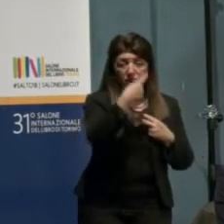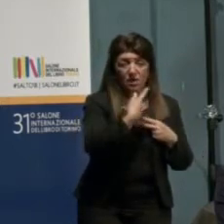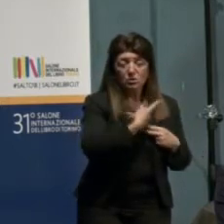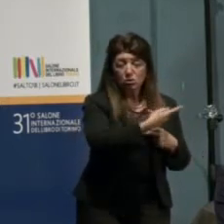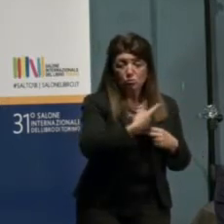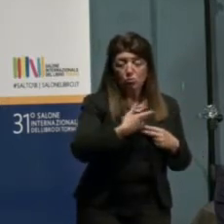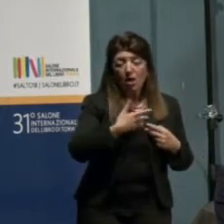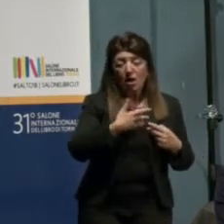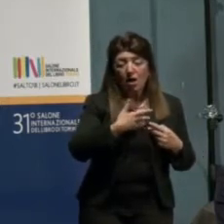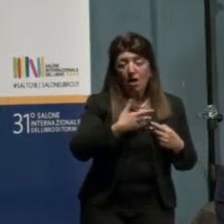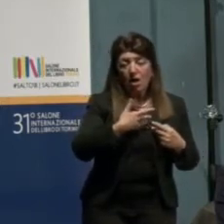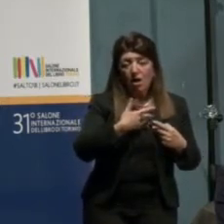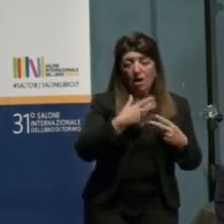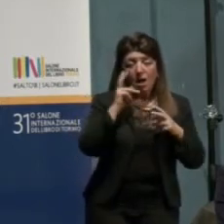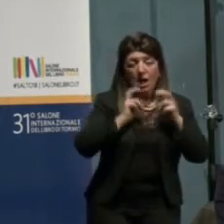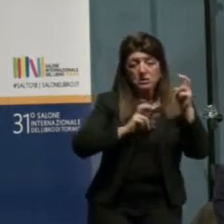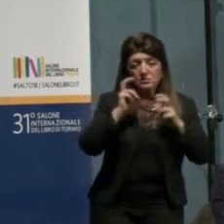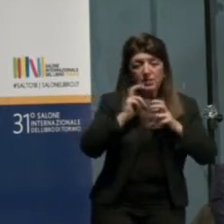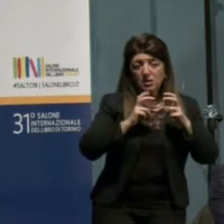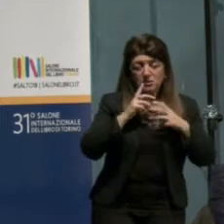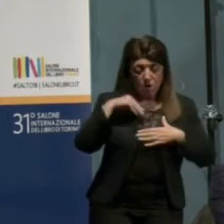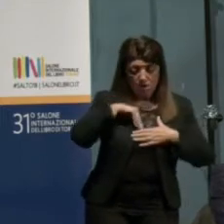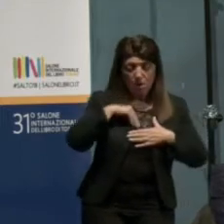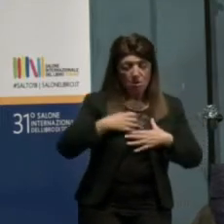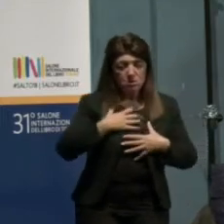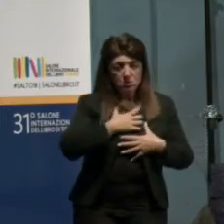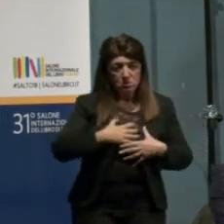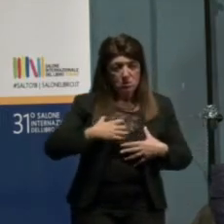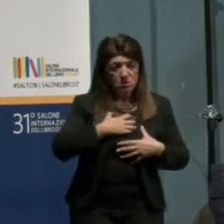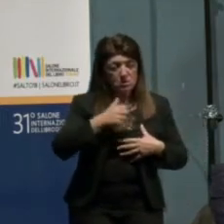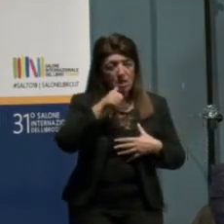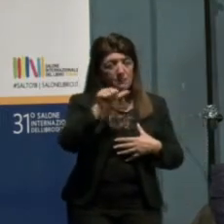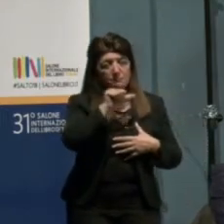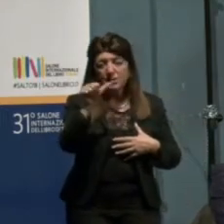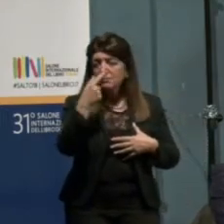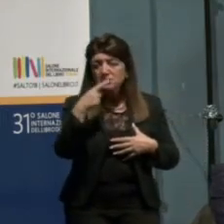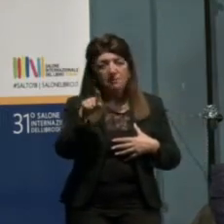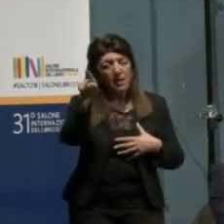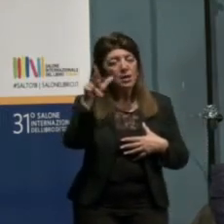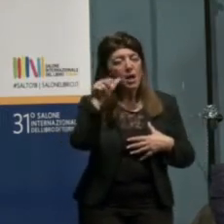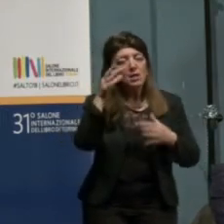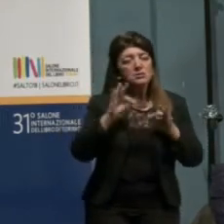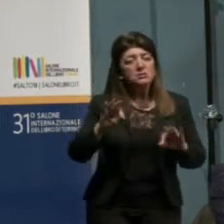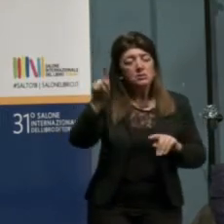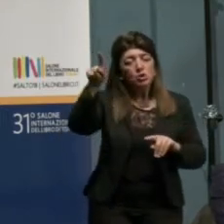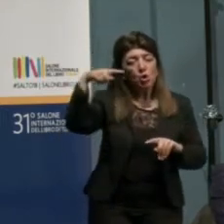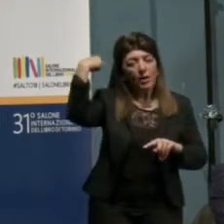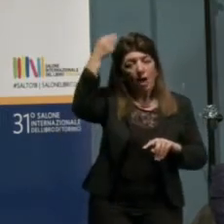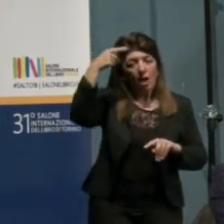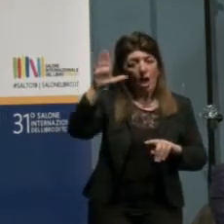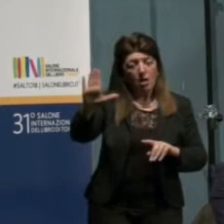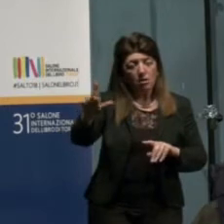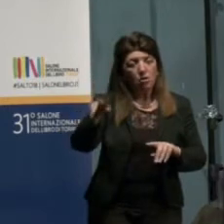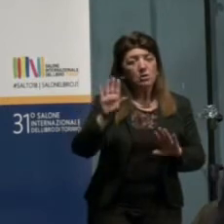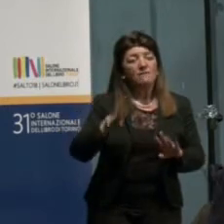avevamo la lava lilla l'espressione dell'inquietudine in primis adesso però per la signora che sta al cairo questo è